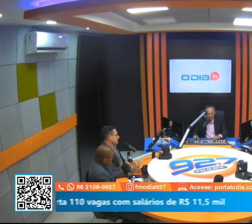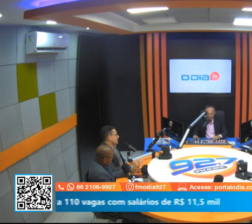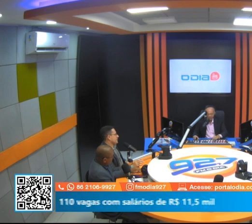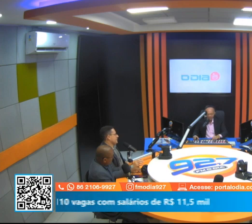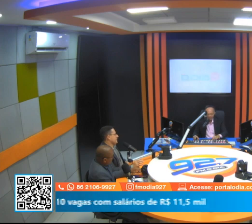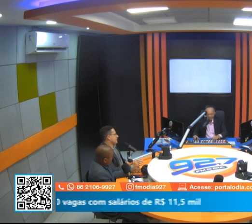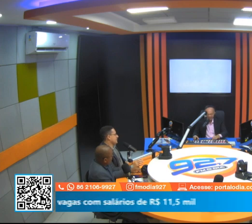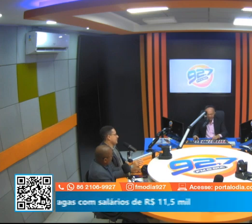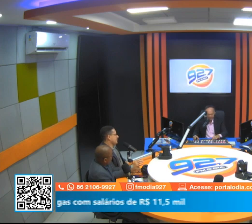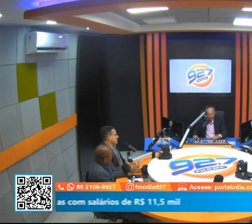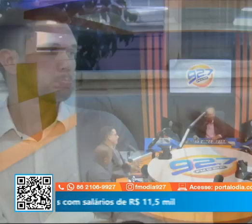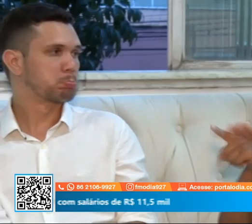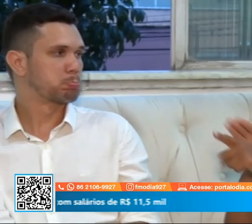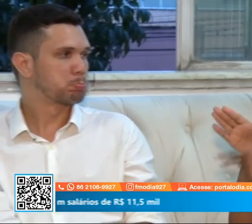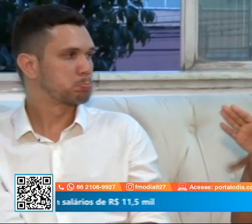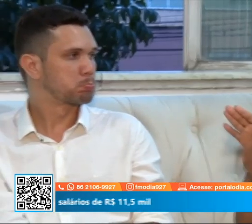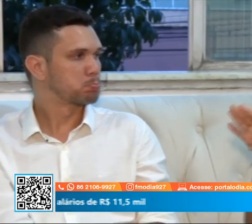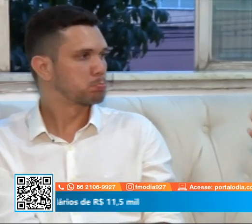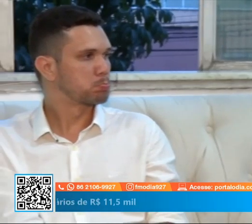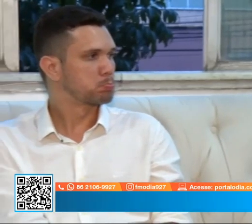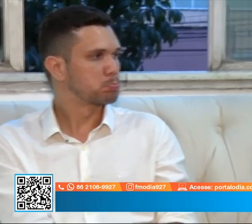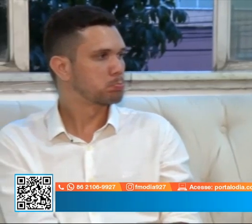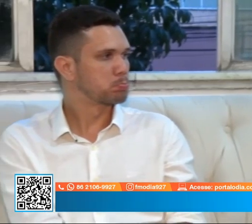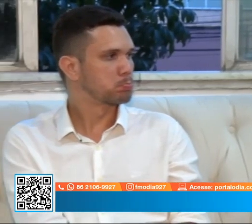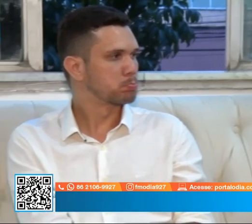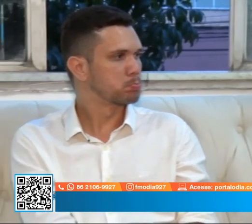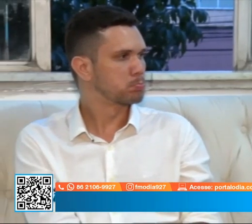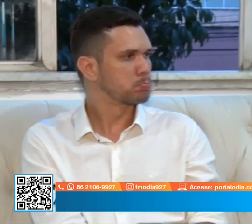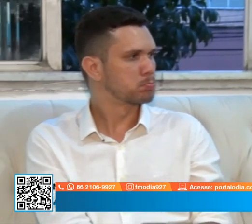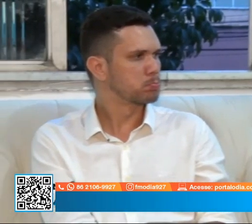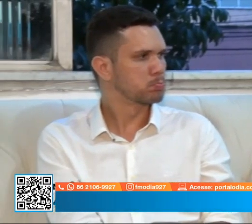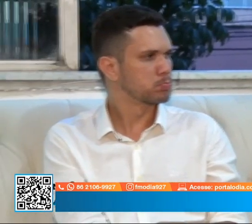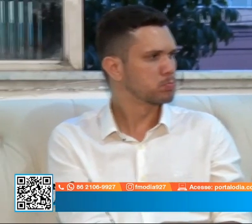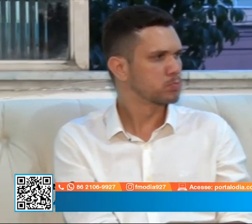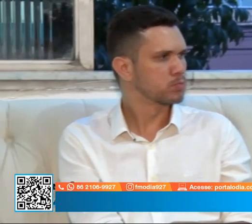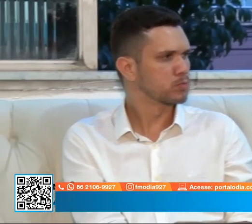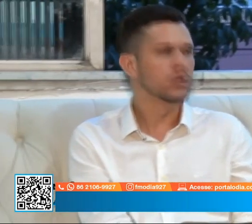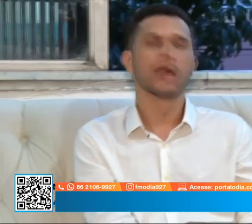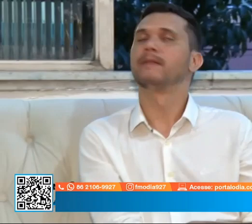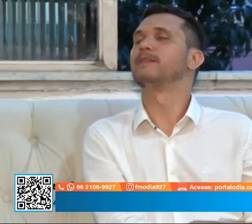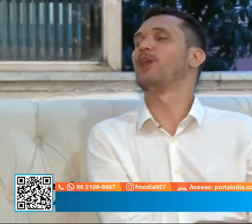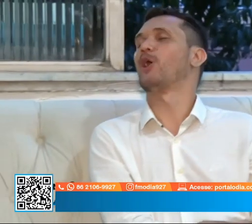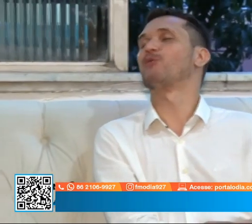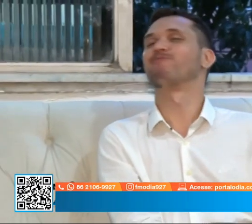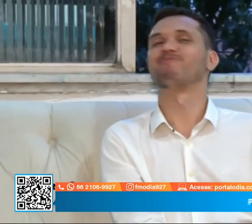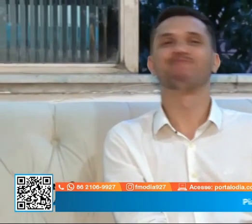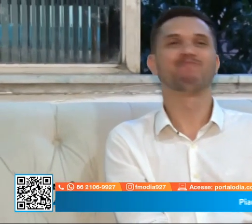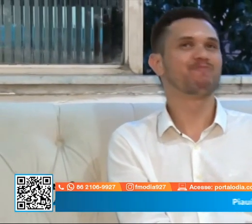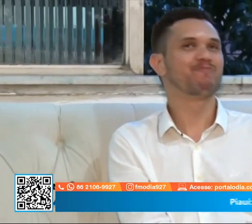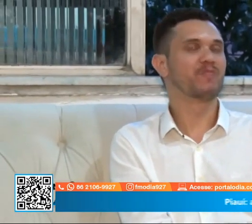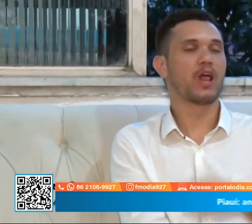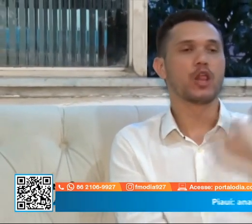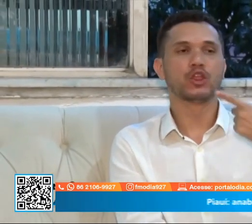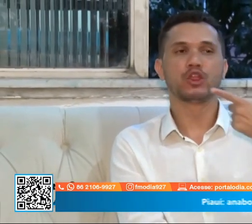nosso Comando Geral. O professor de Libras, Misael Wesley, descobriu cedo que era